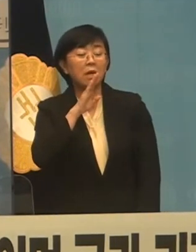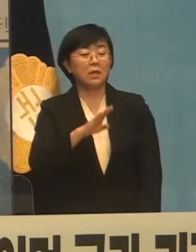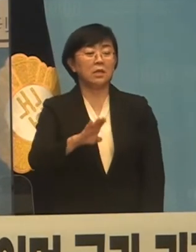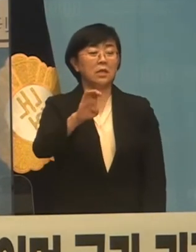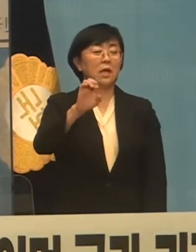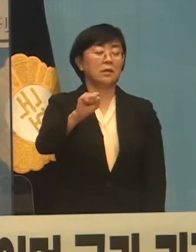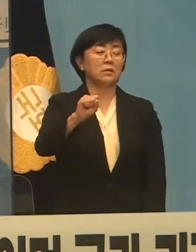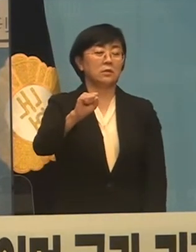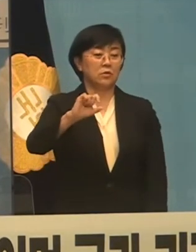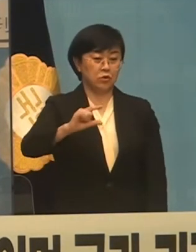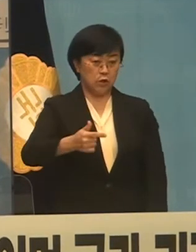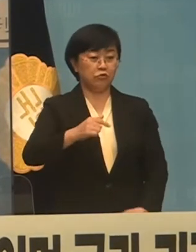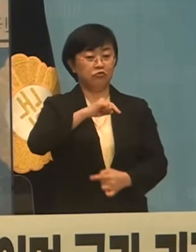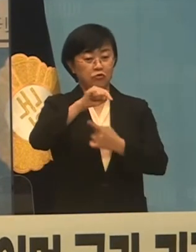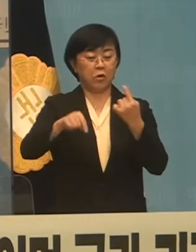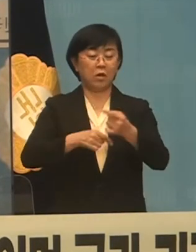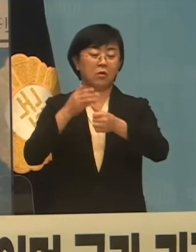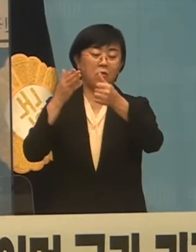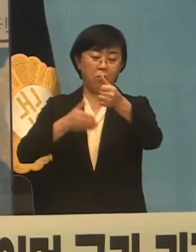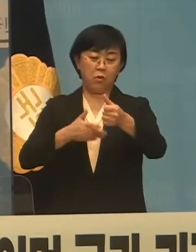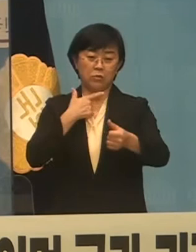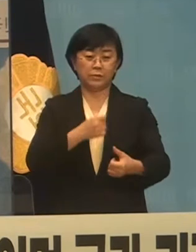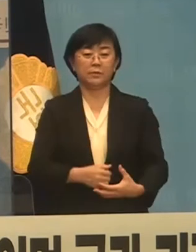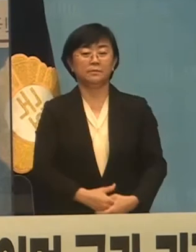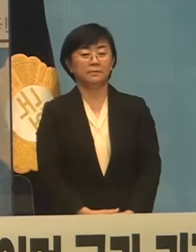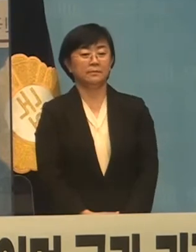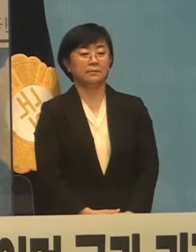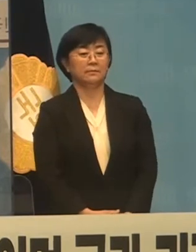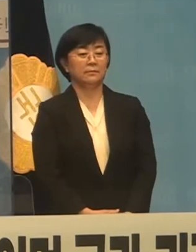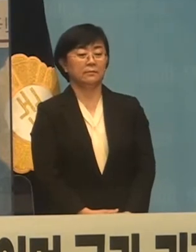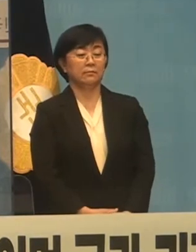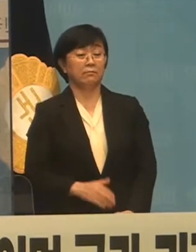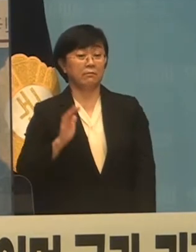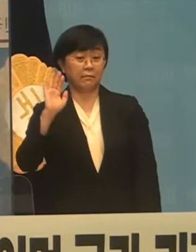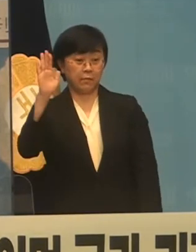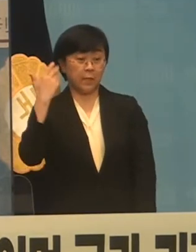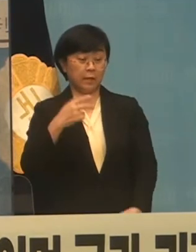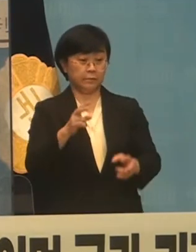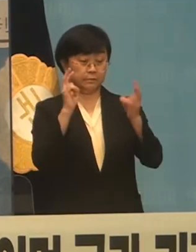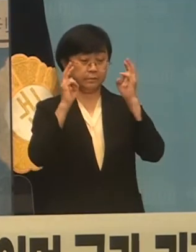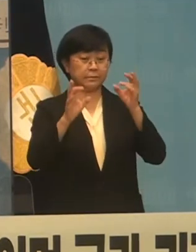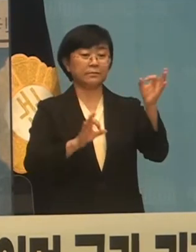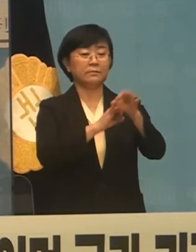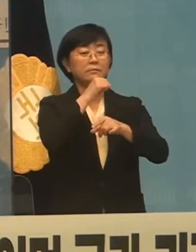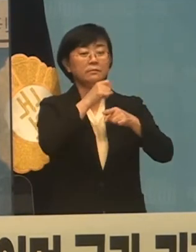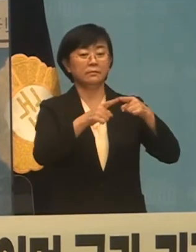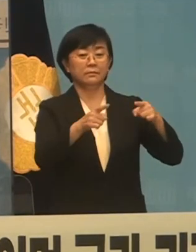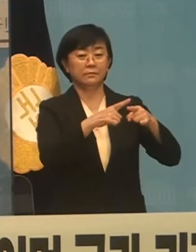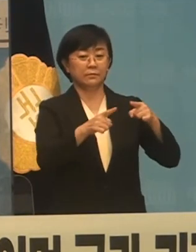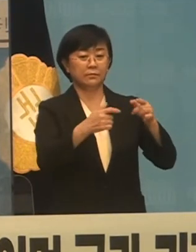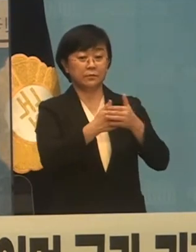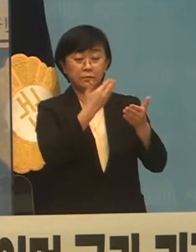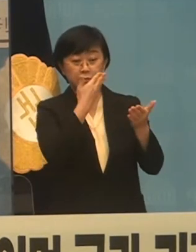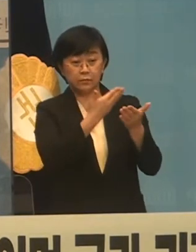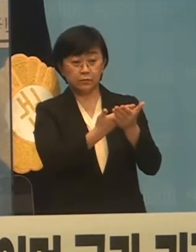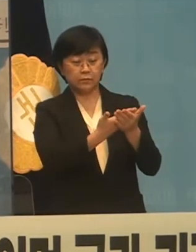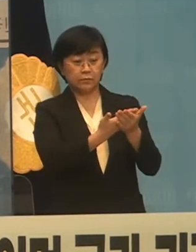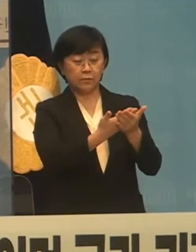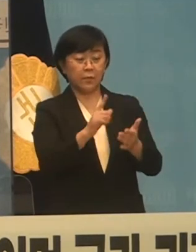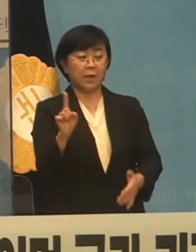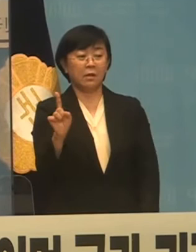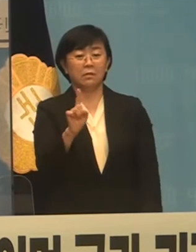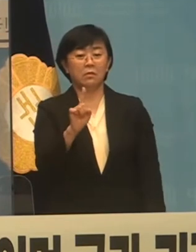ESG를 제대로 운영할 것을 권고하겠습니다. 최근에 기업 경영평가 중에 중요한